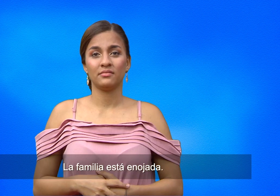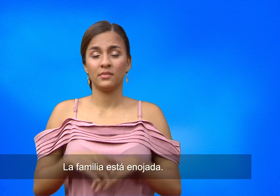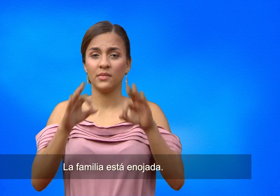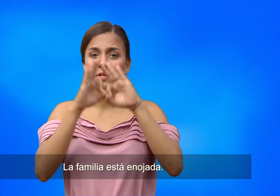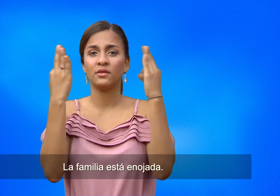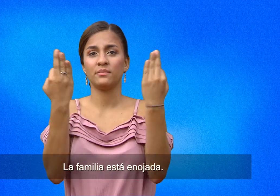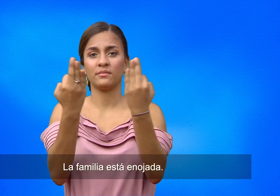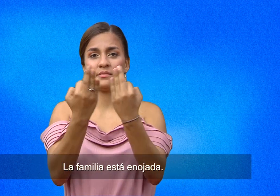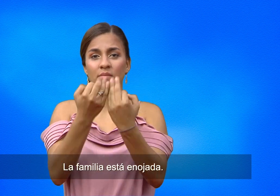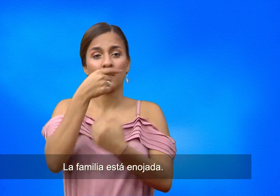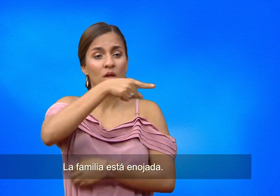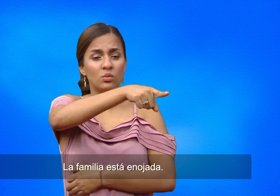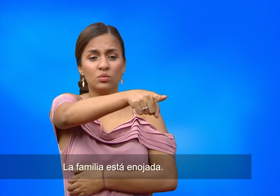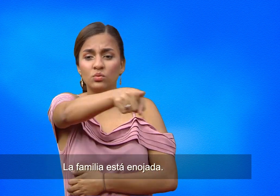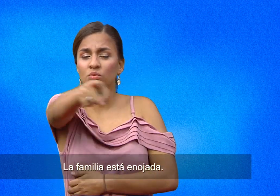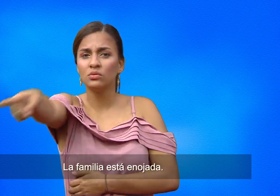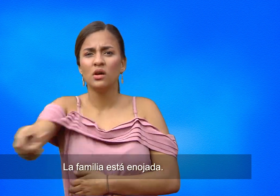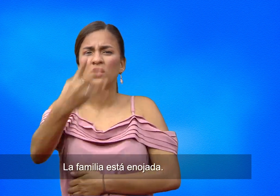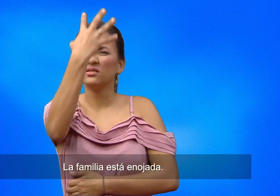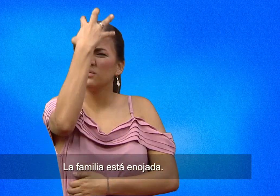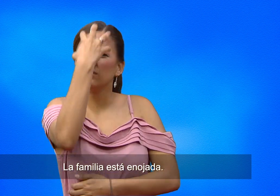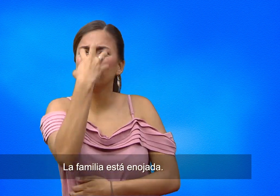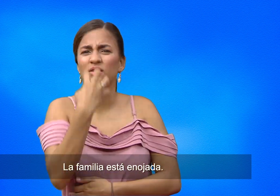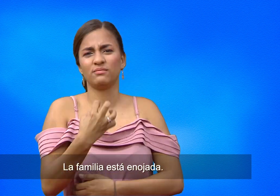la familia está enojada